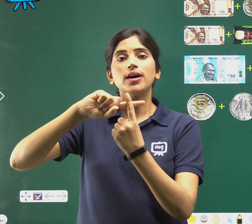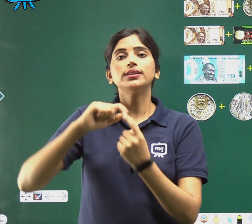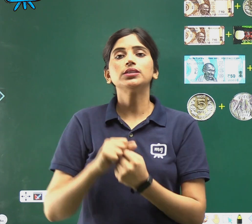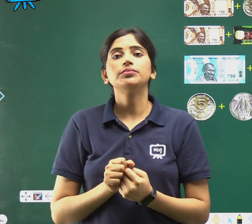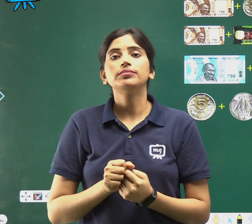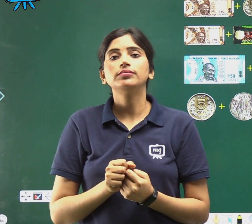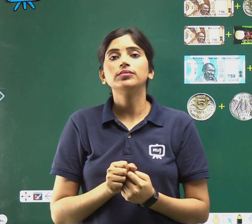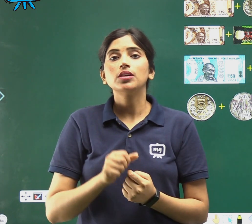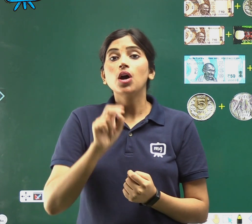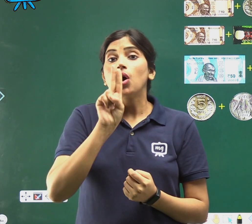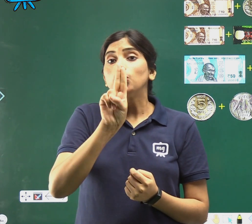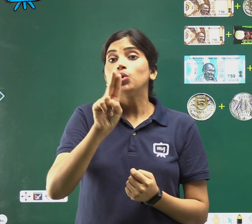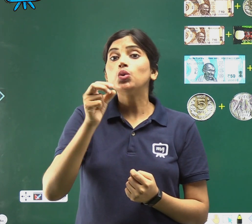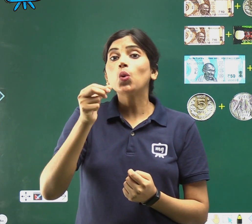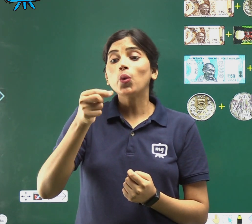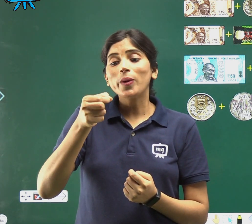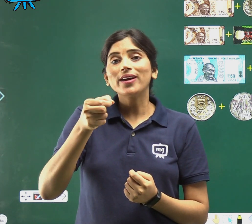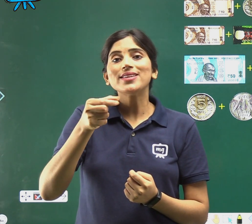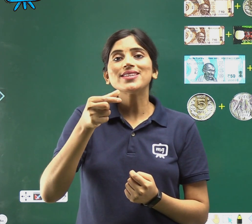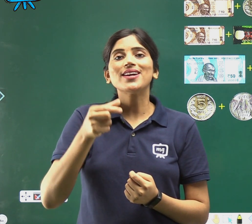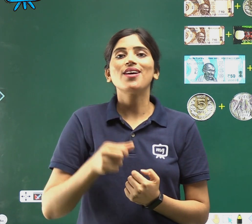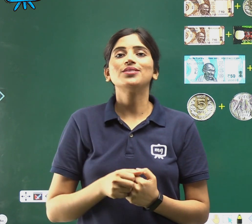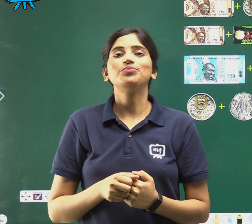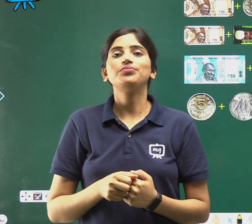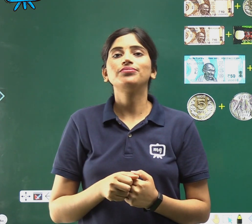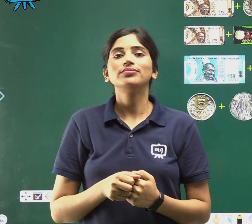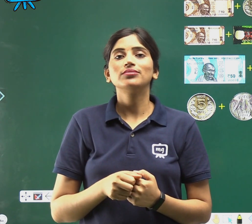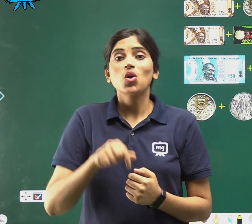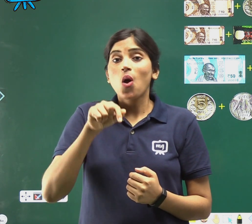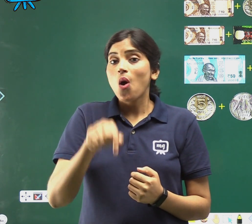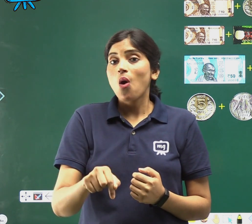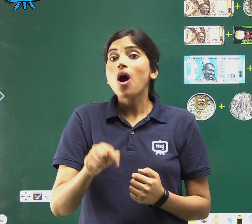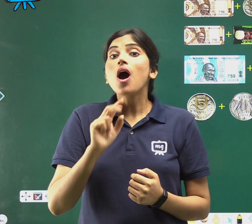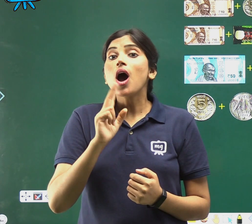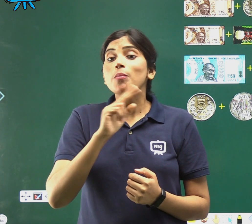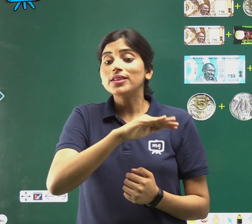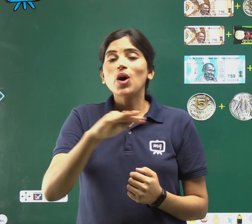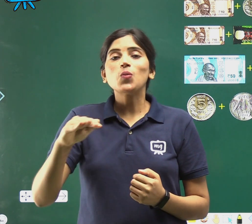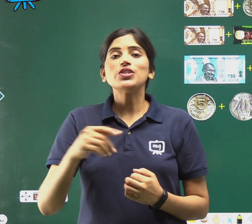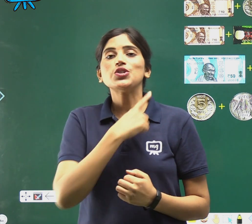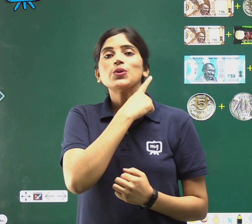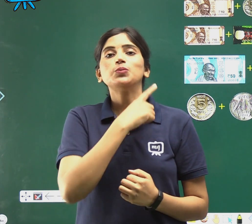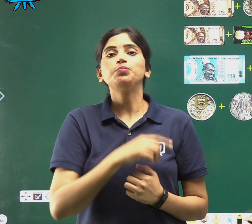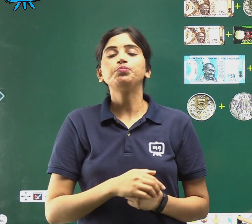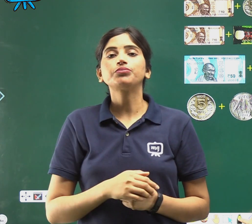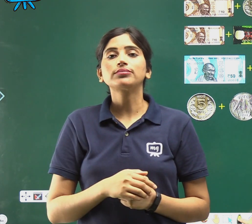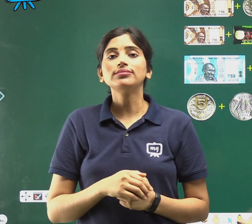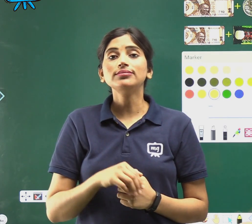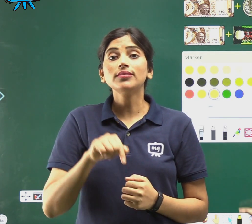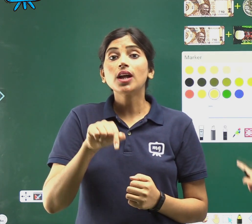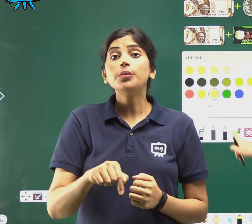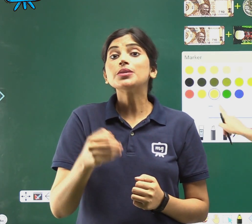प्लस 2 रुपए का सिक्का। अब बताओ बच्चों, इसमें